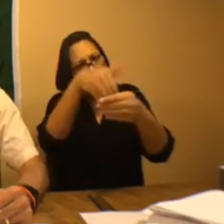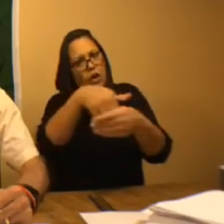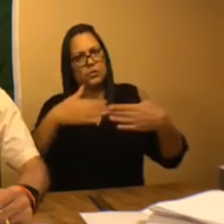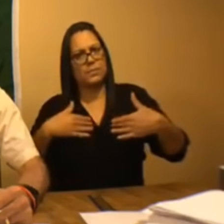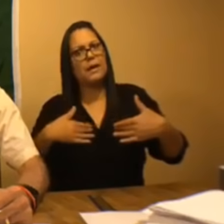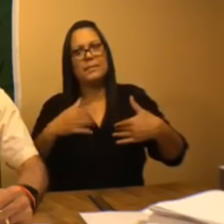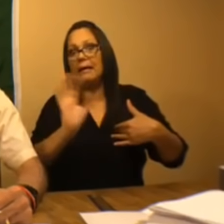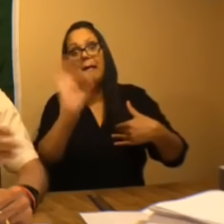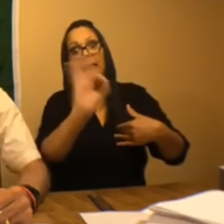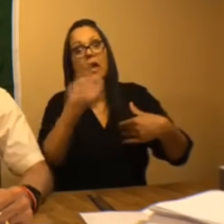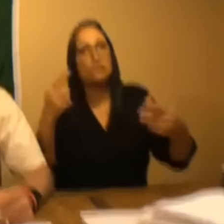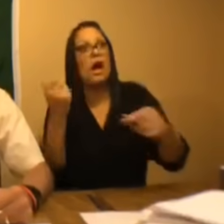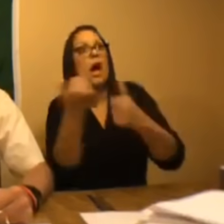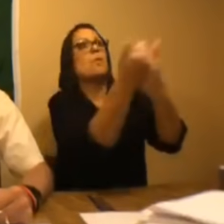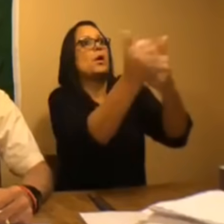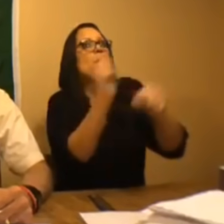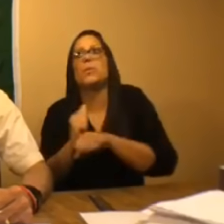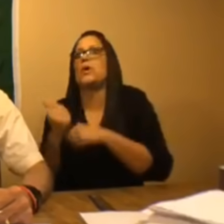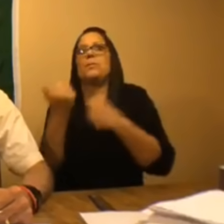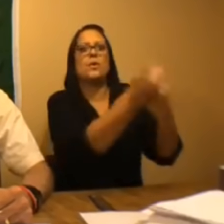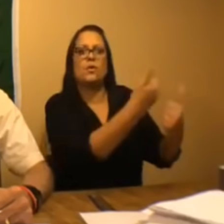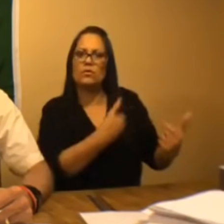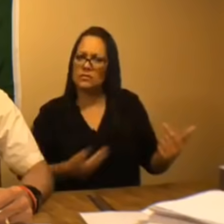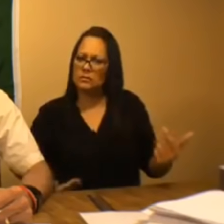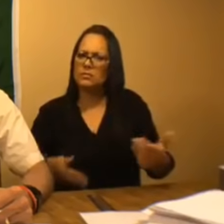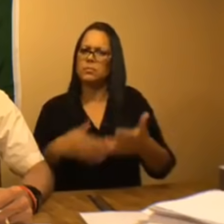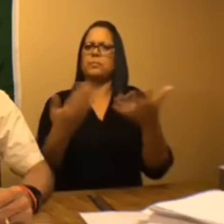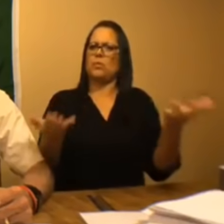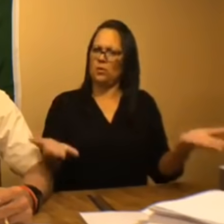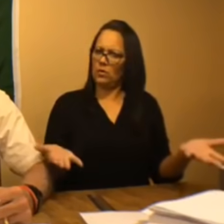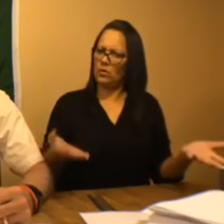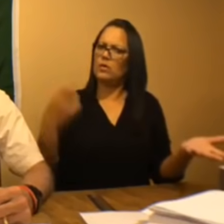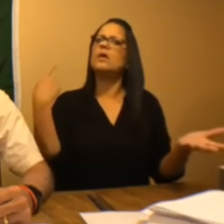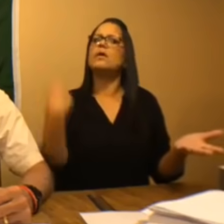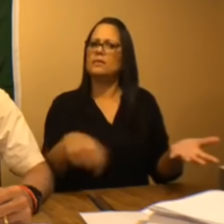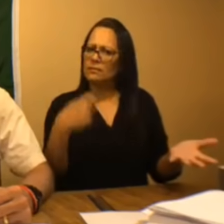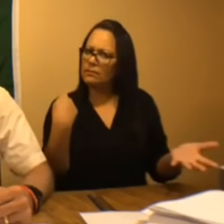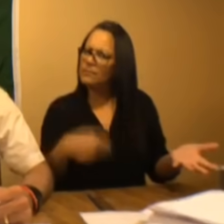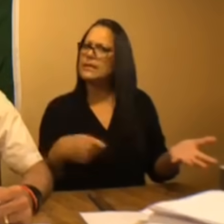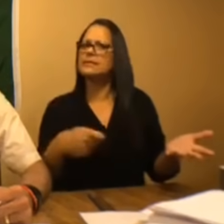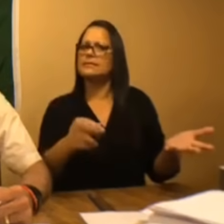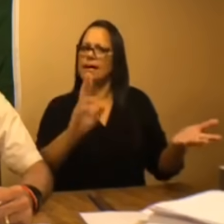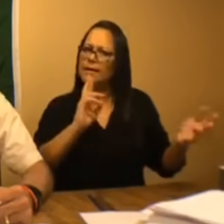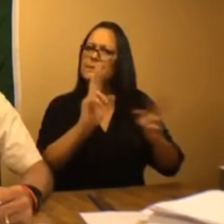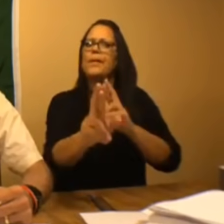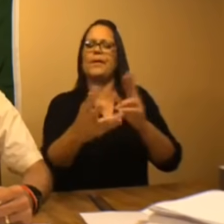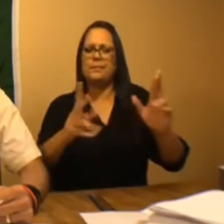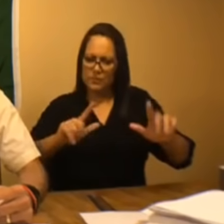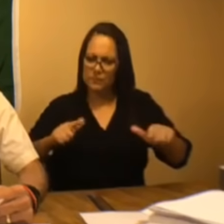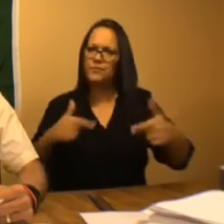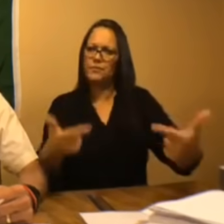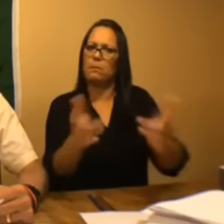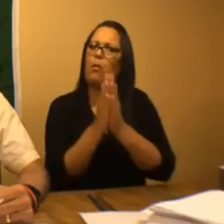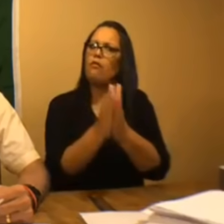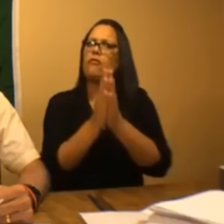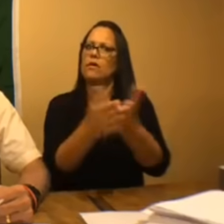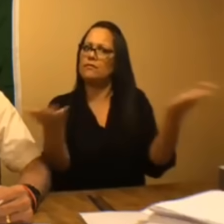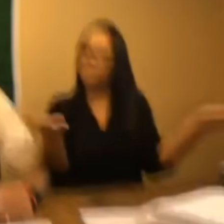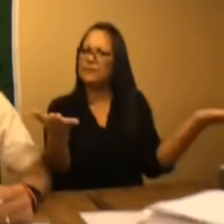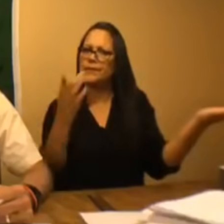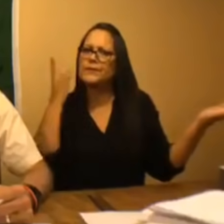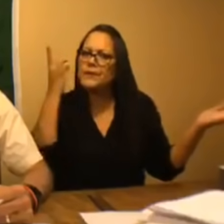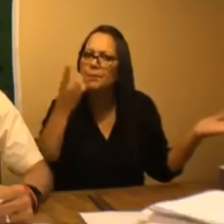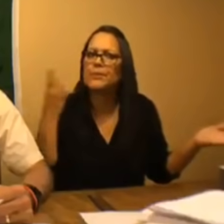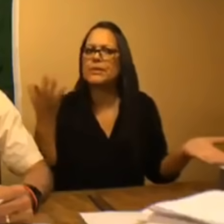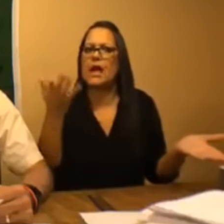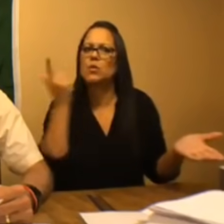apoiando um candidato apoiando o outro. Pô, tem que ter... Vocês têm que dar uma devida resposta, pô. Pelo amor de Deus, os deputados da eleição de